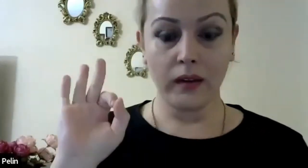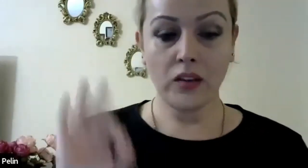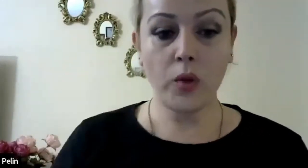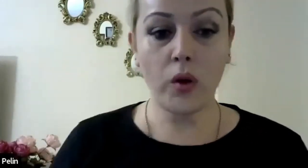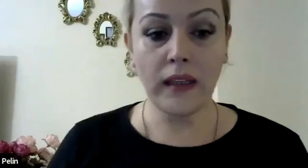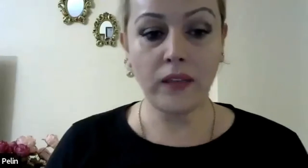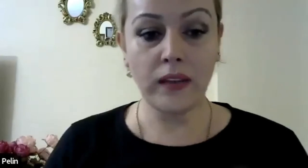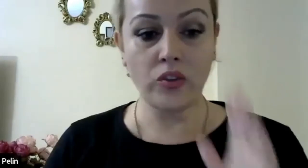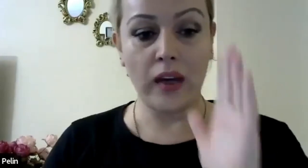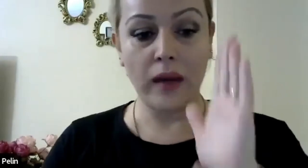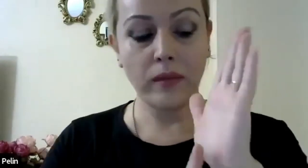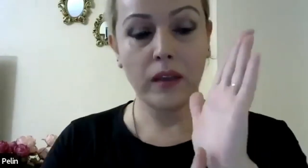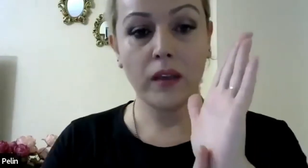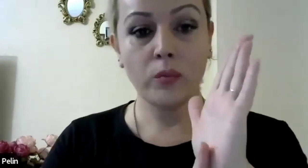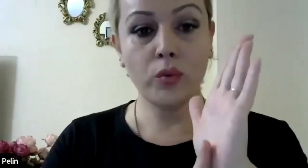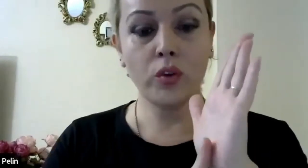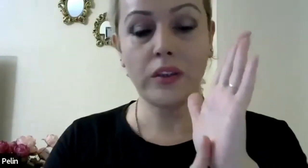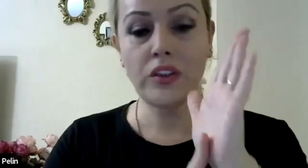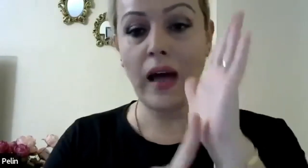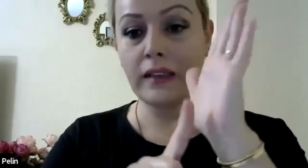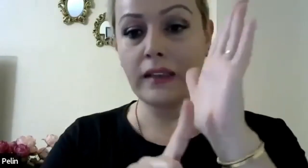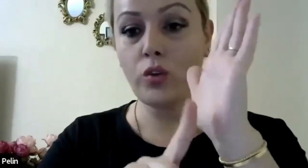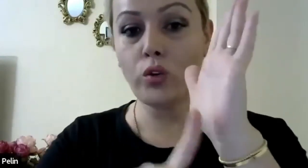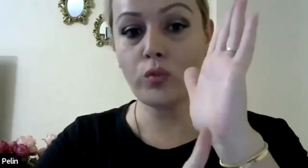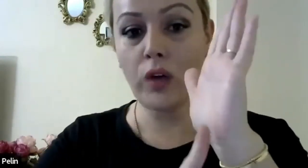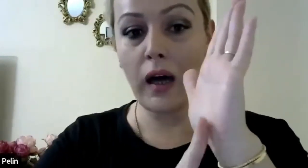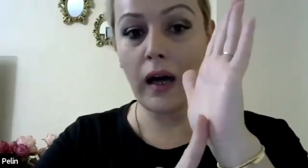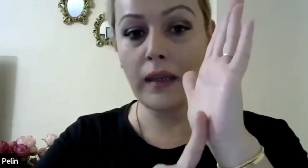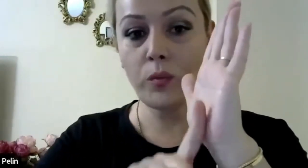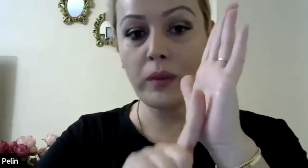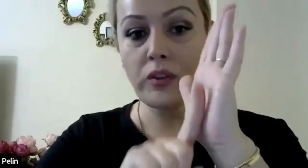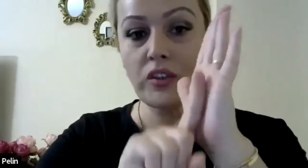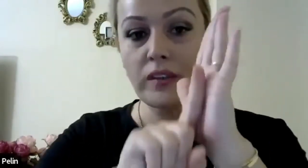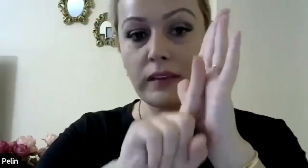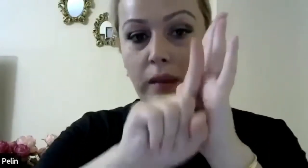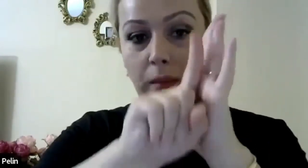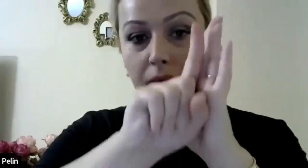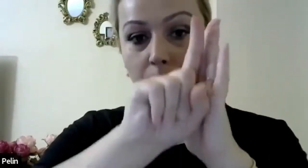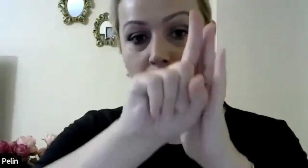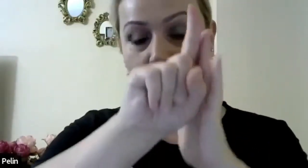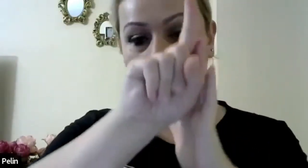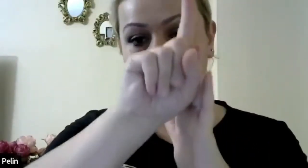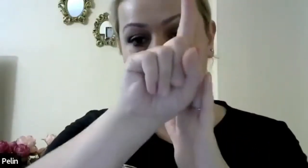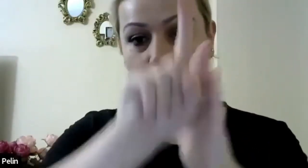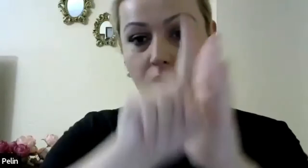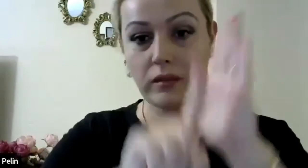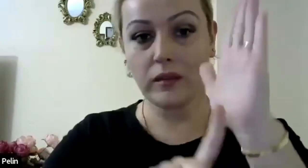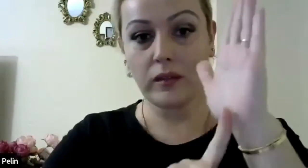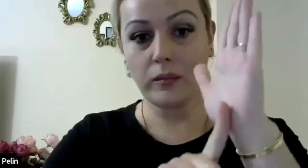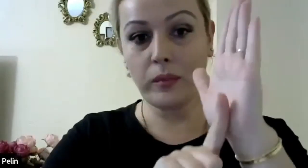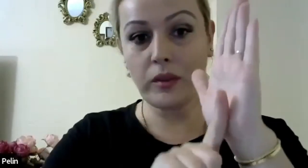Şimdi örnek vereceğim. Bu işaretin olumlu hali, bu başarılı demek. Başarılı.